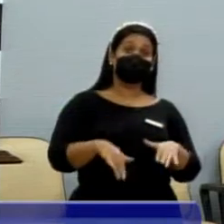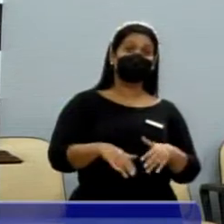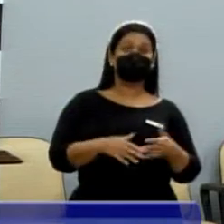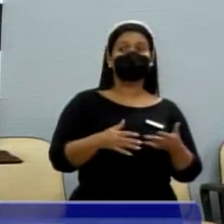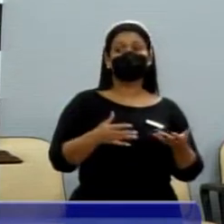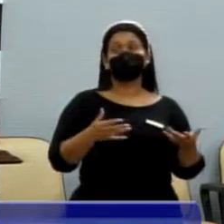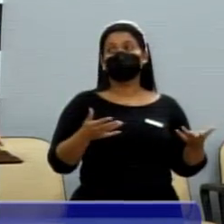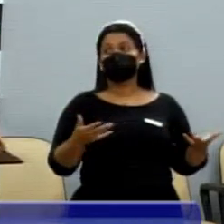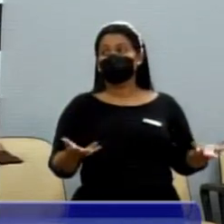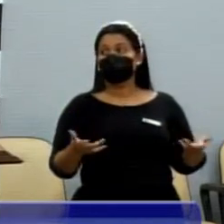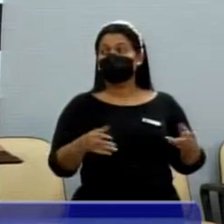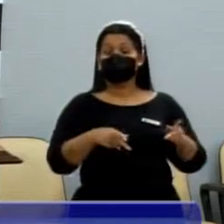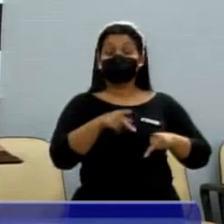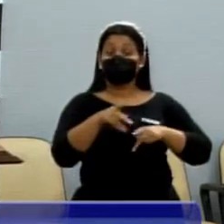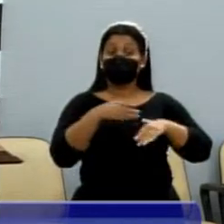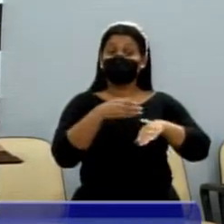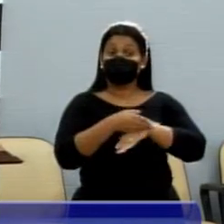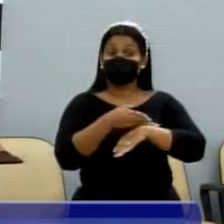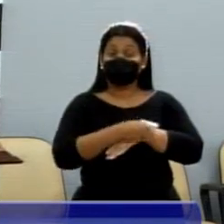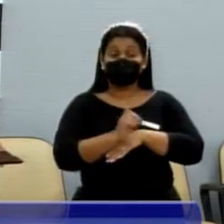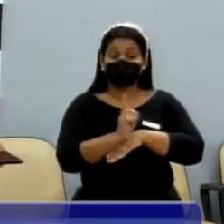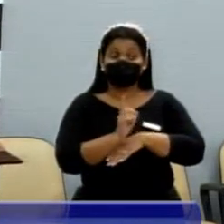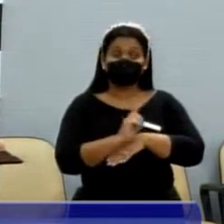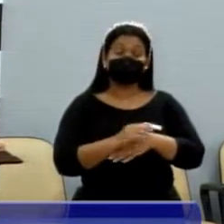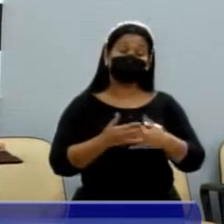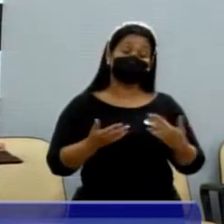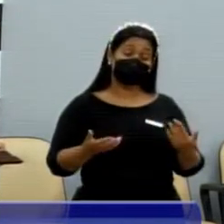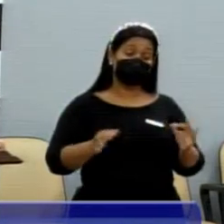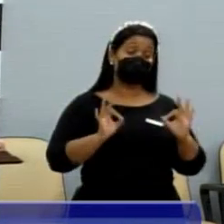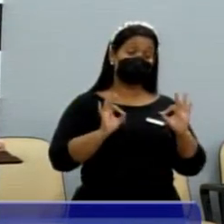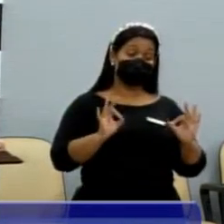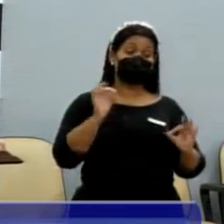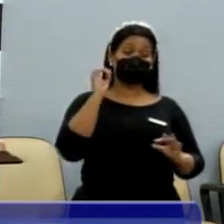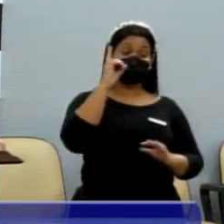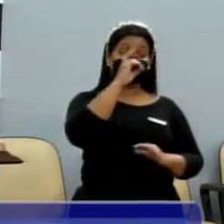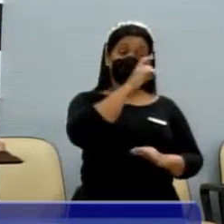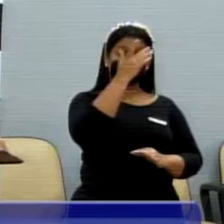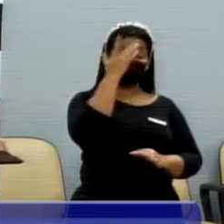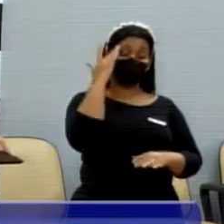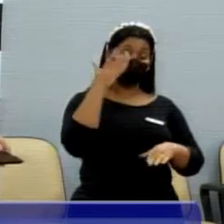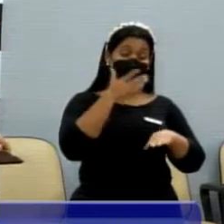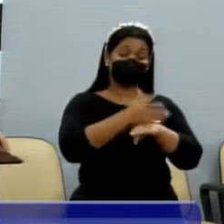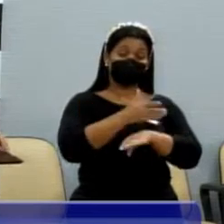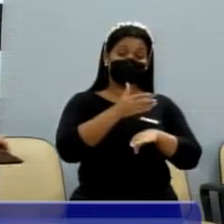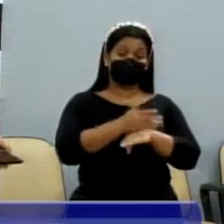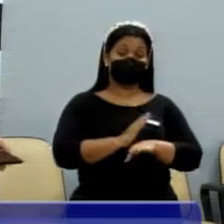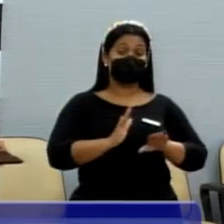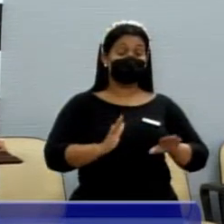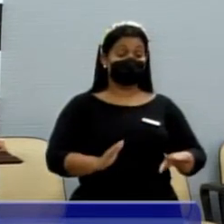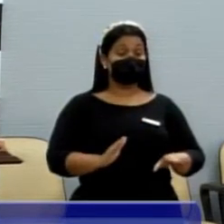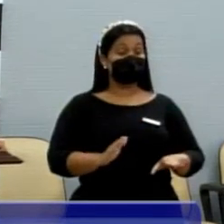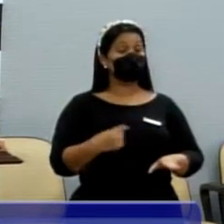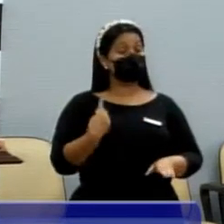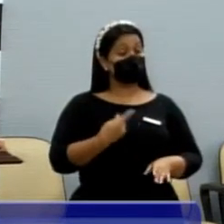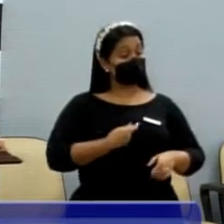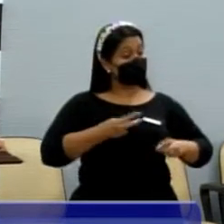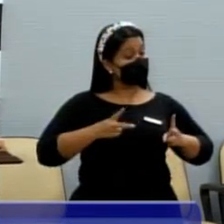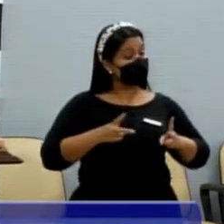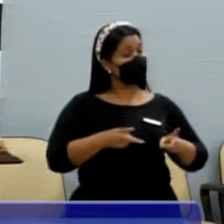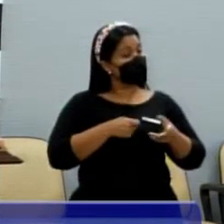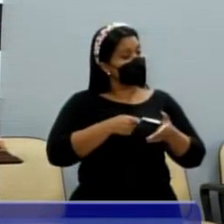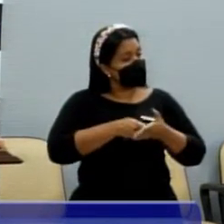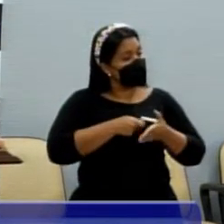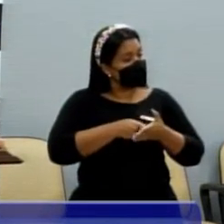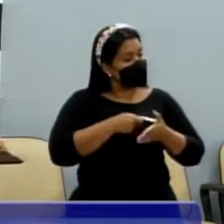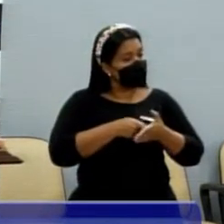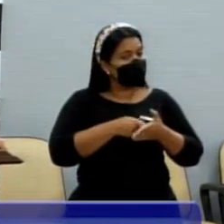a população não participa realmente é uma dificuldade sim da população participar mas nós temos que insistir sempre